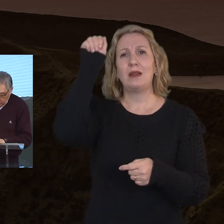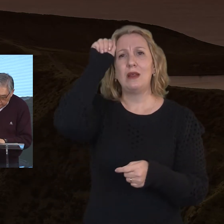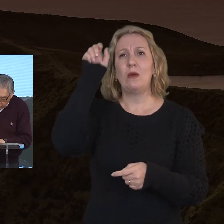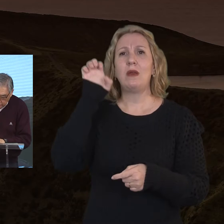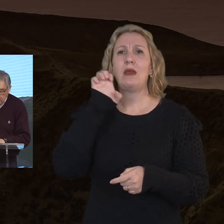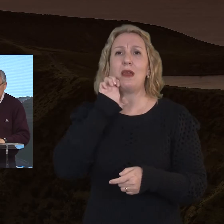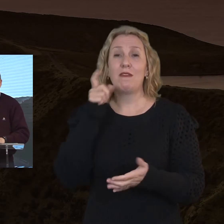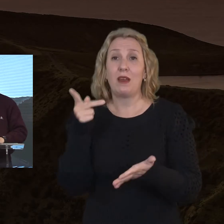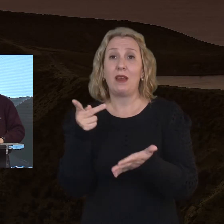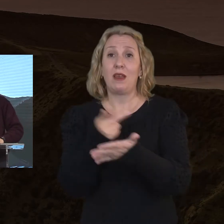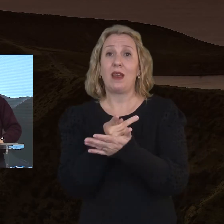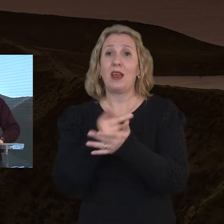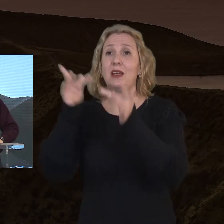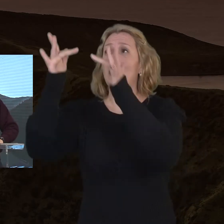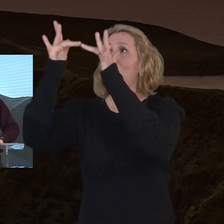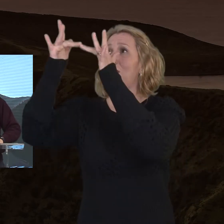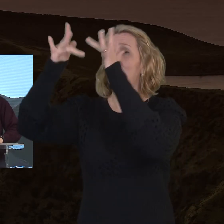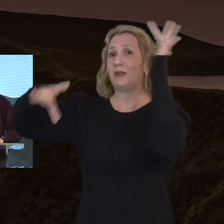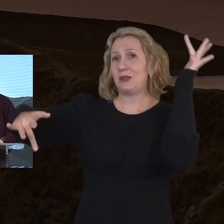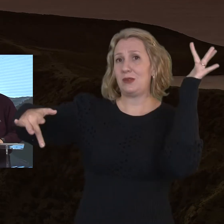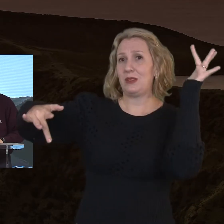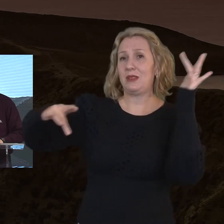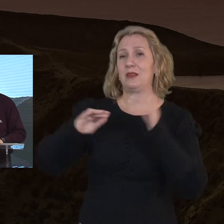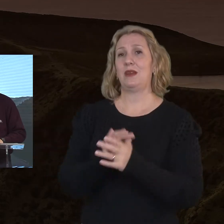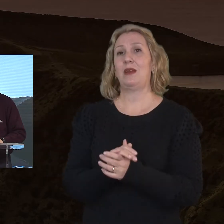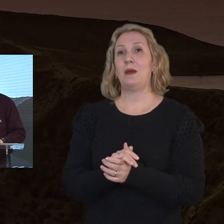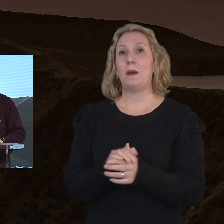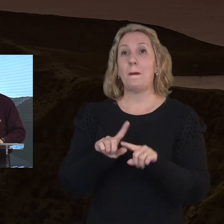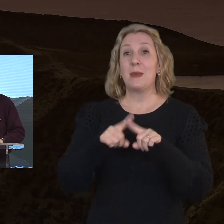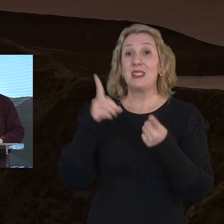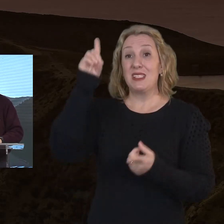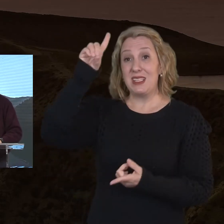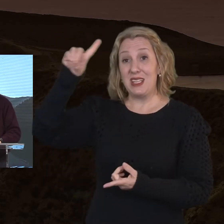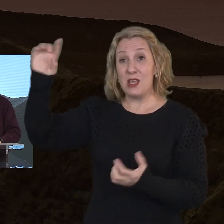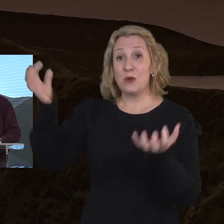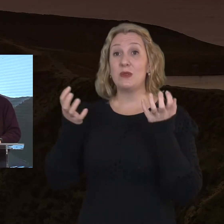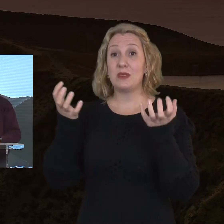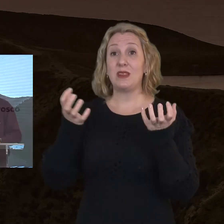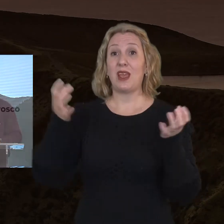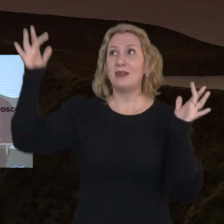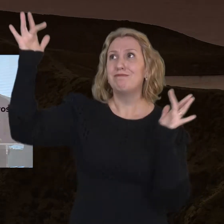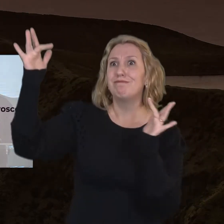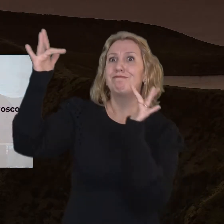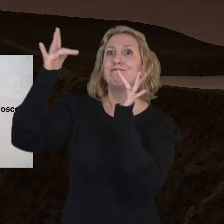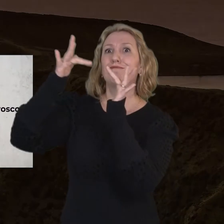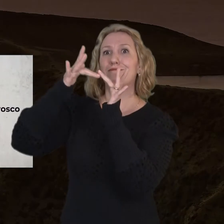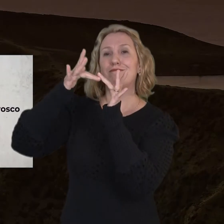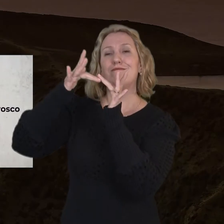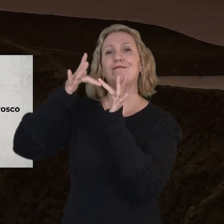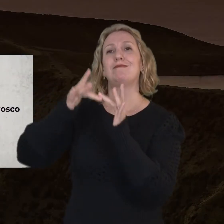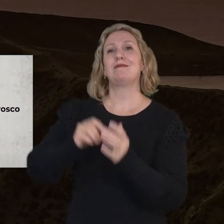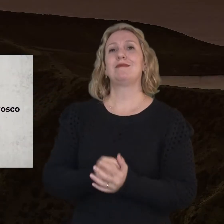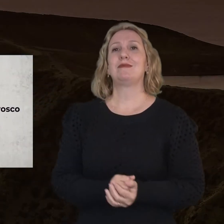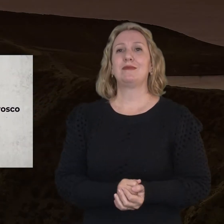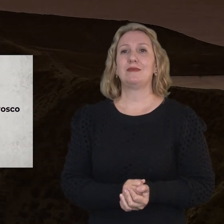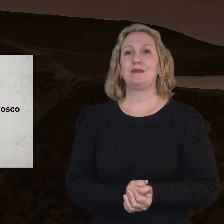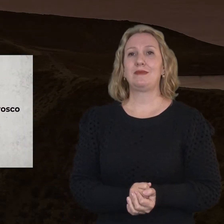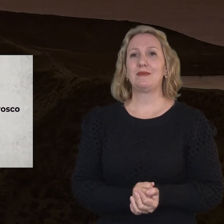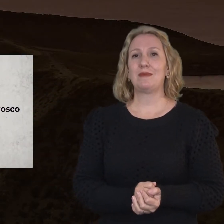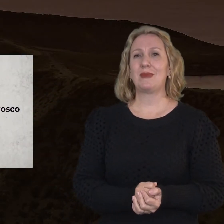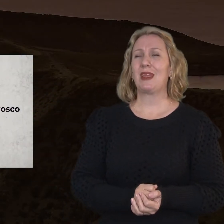eu vou ler de novo esse versículo segunda corrente do 21 mas aquele que firmemente nos